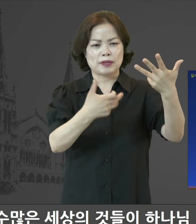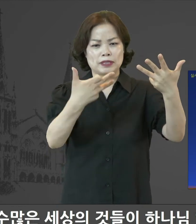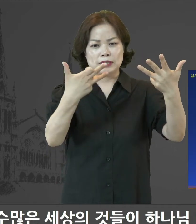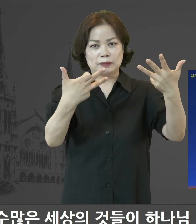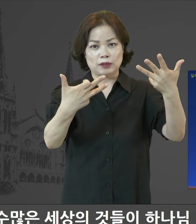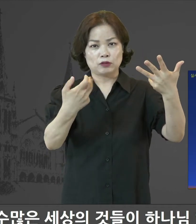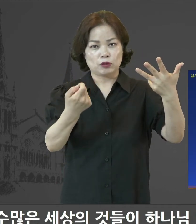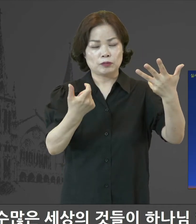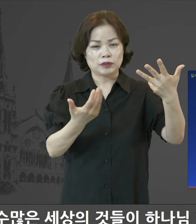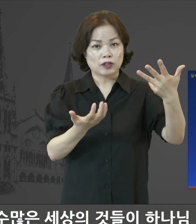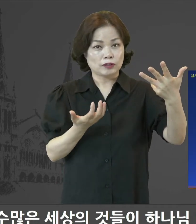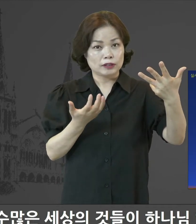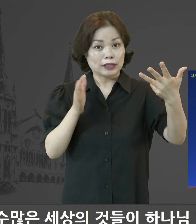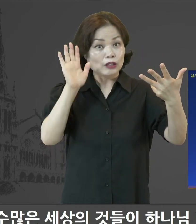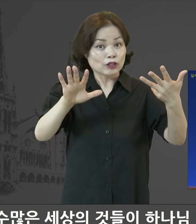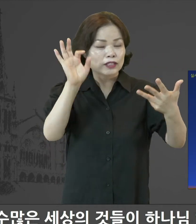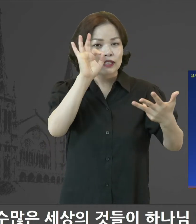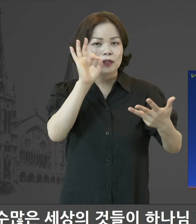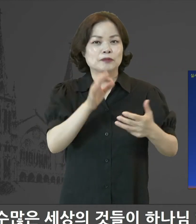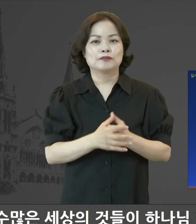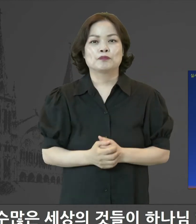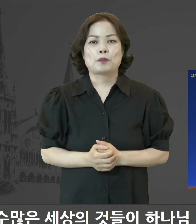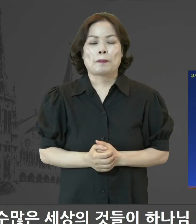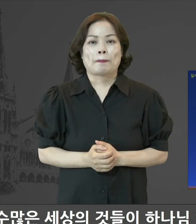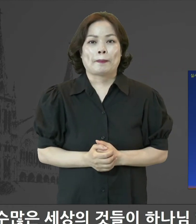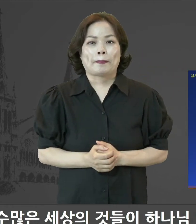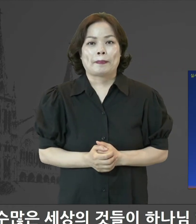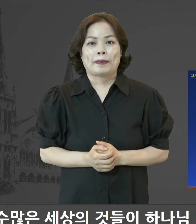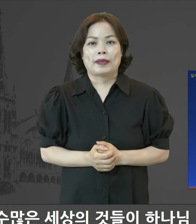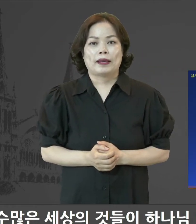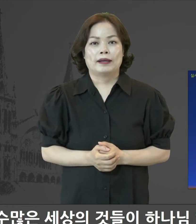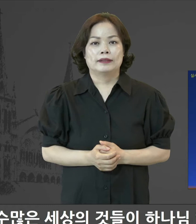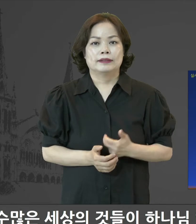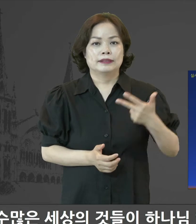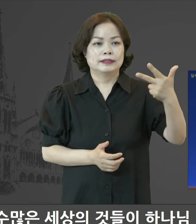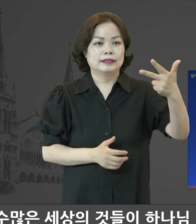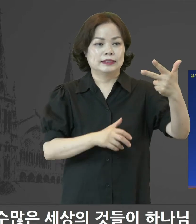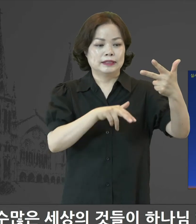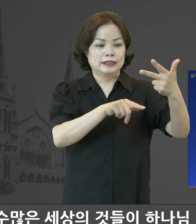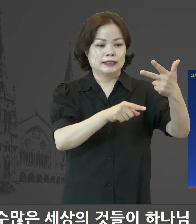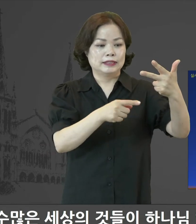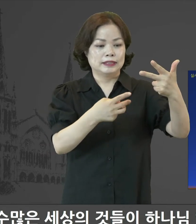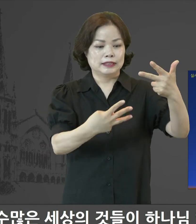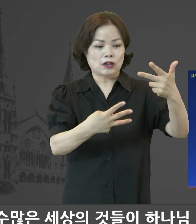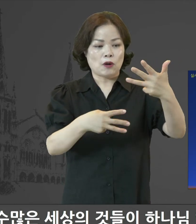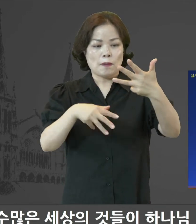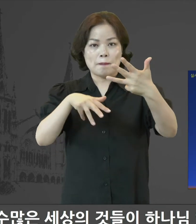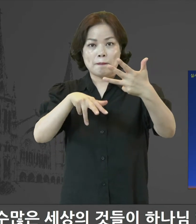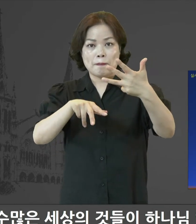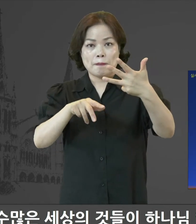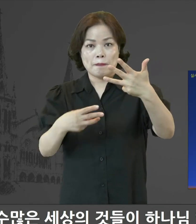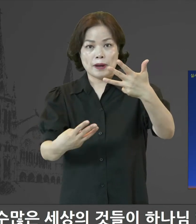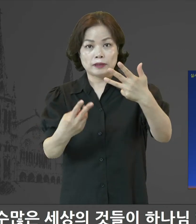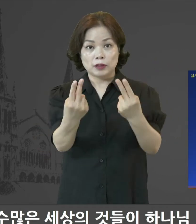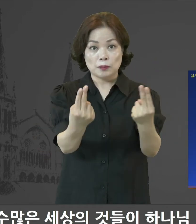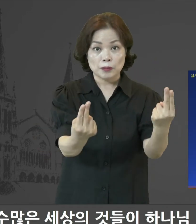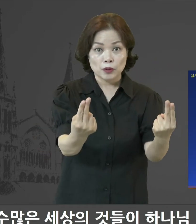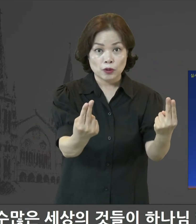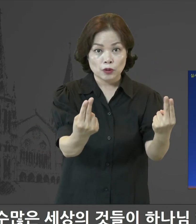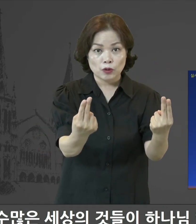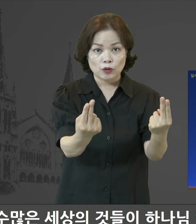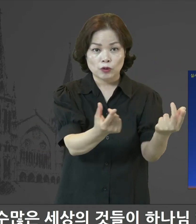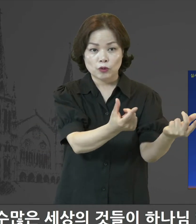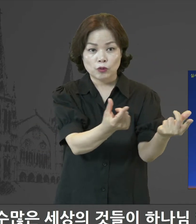이따 찾아볼 거고요. 자, 그런데 7절과 8절을 비교해 보시면 공통되는 단어가